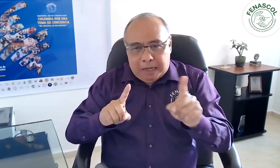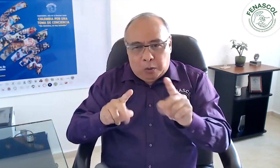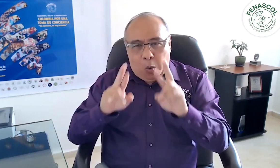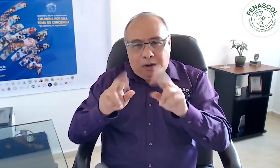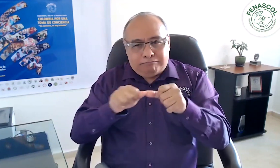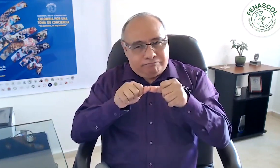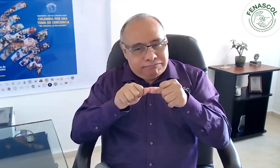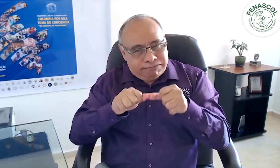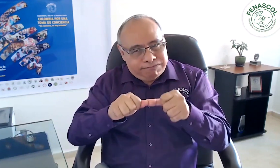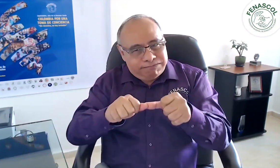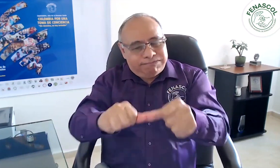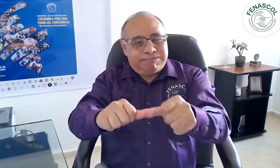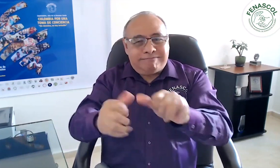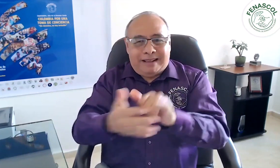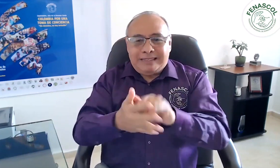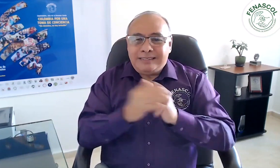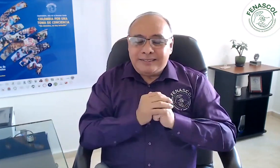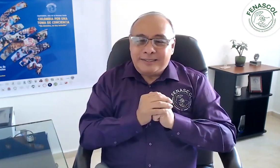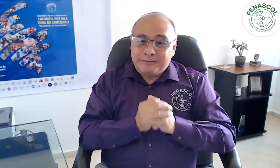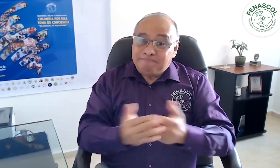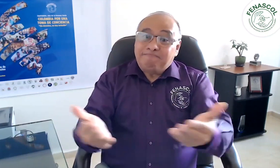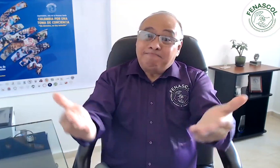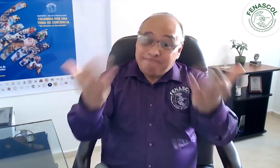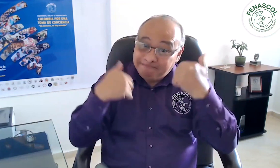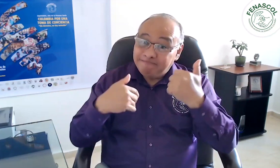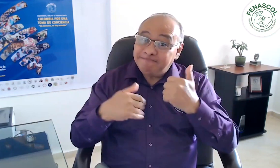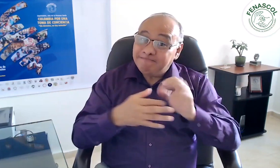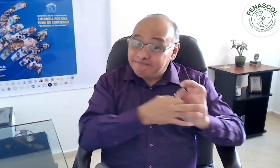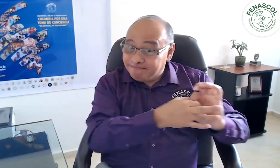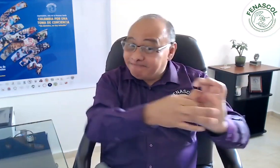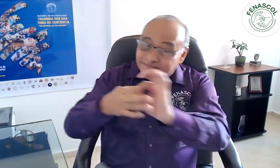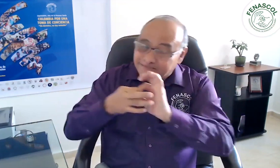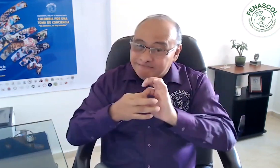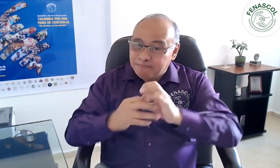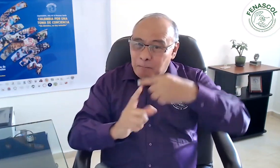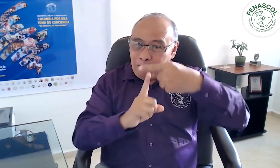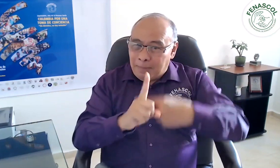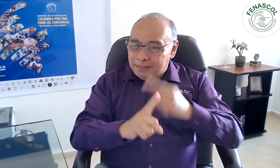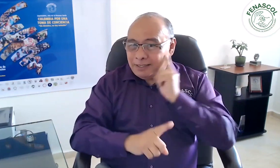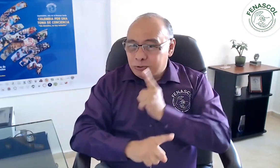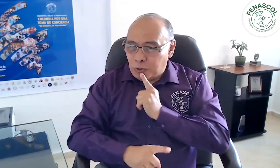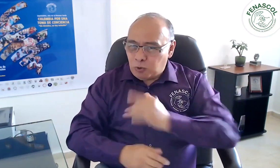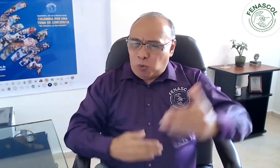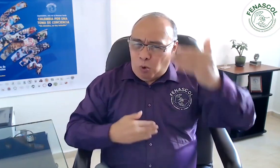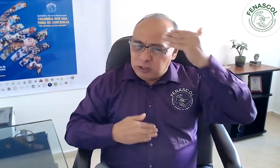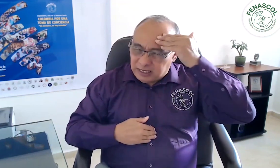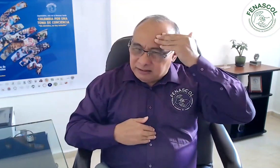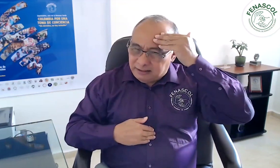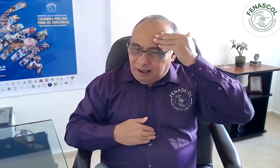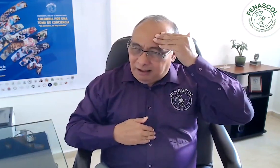Sin embargo, vamos a intentar mantenerla de esta manera. Los invitamos, bienvenidos, vamos a trabajar muy unidos por este mes